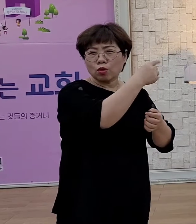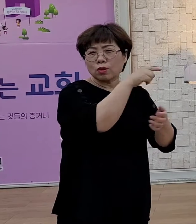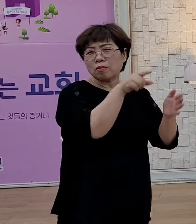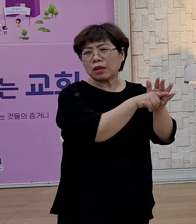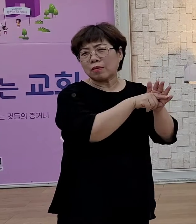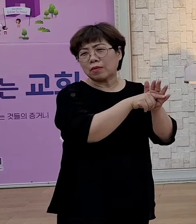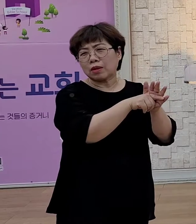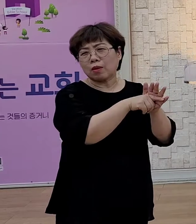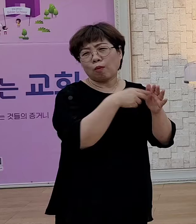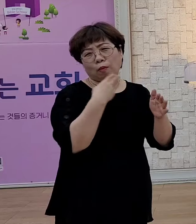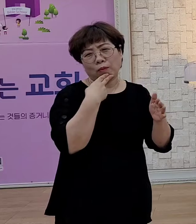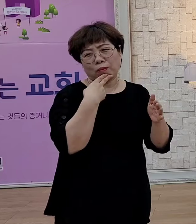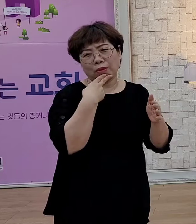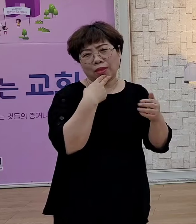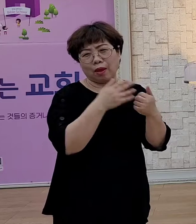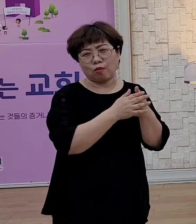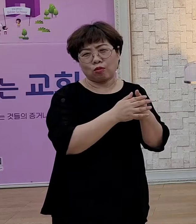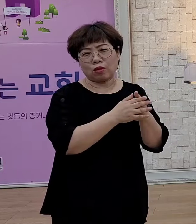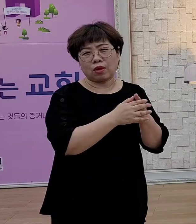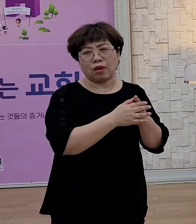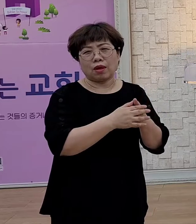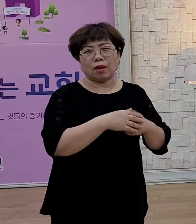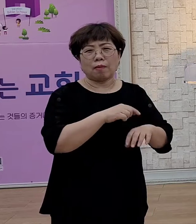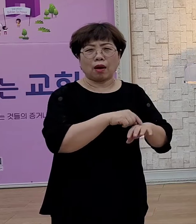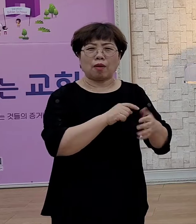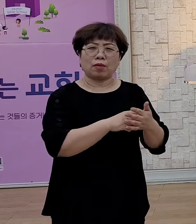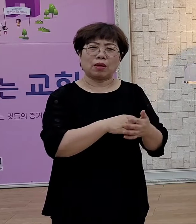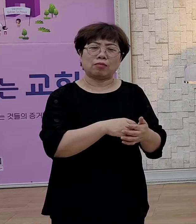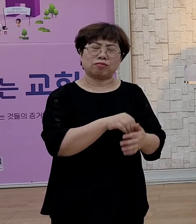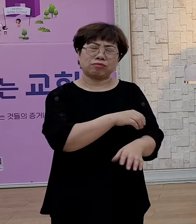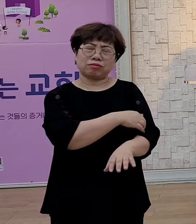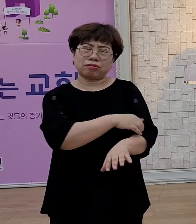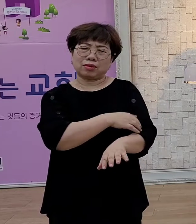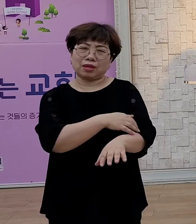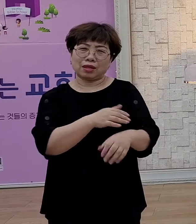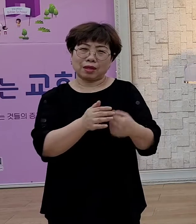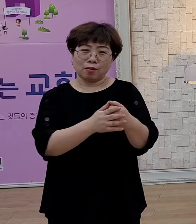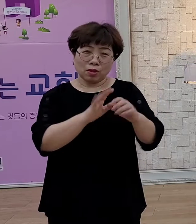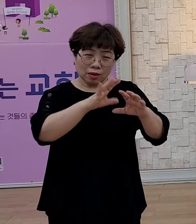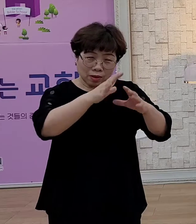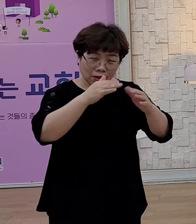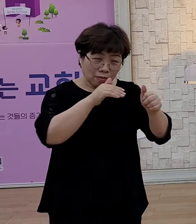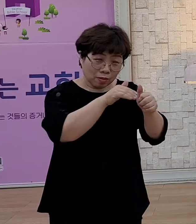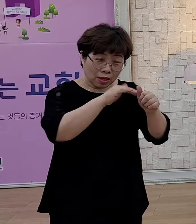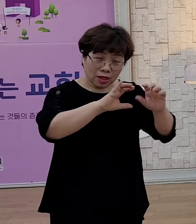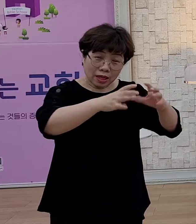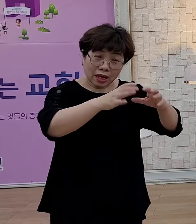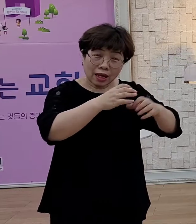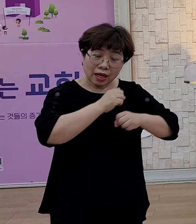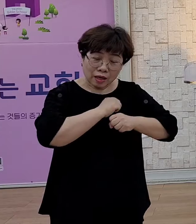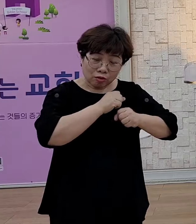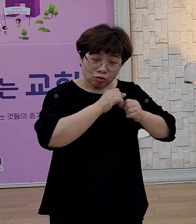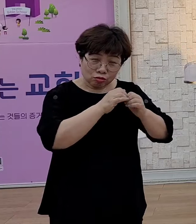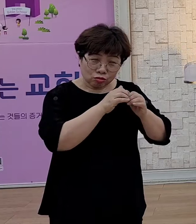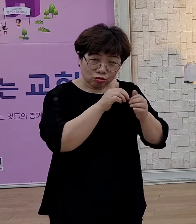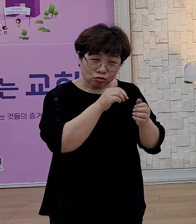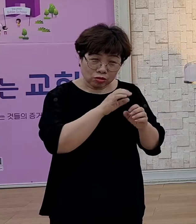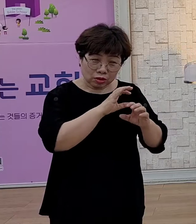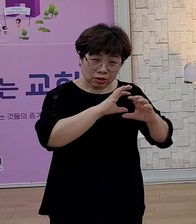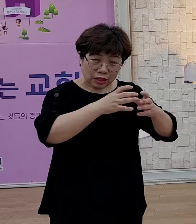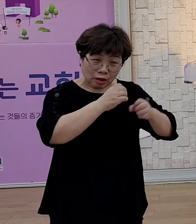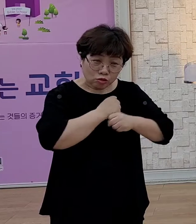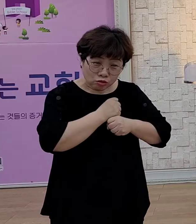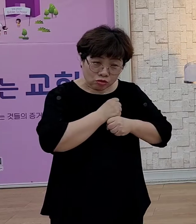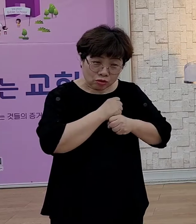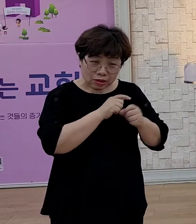이 생각이 겁이 덜컥 난 거예요. 그래서 블레셋 장수들이 쟤 좀 의심스러운데, 쟤 스스로 가만